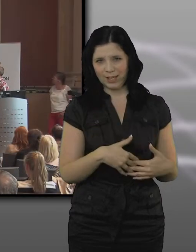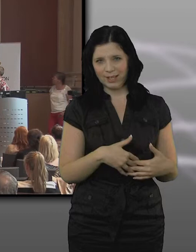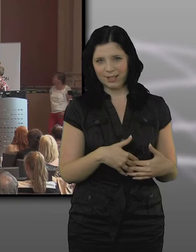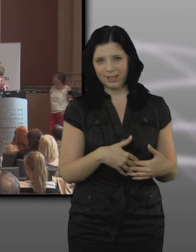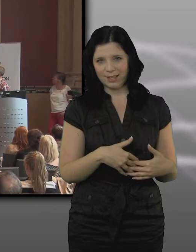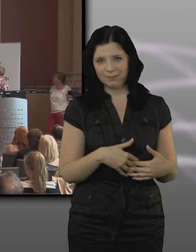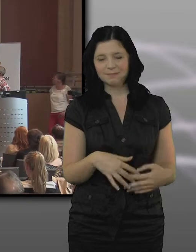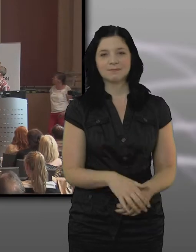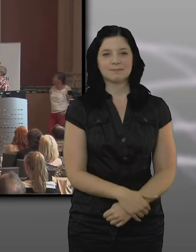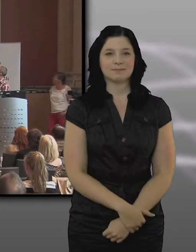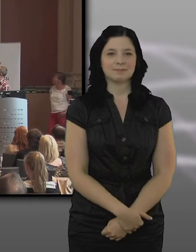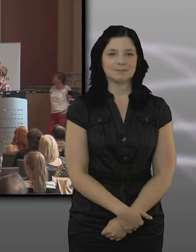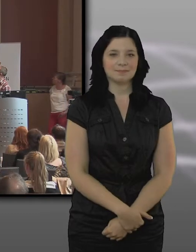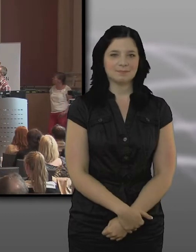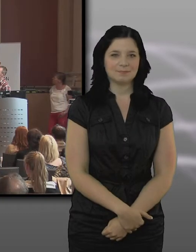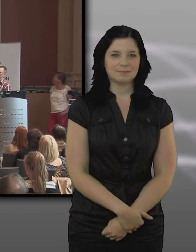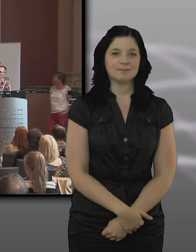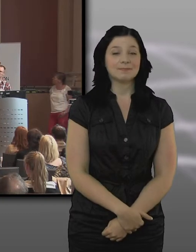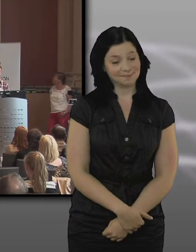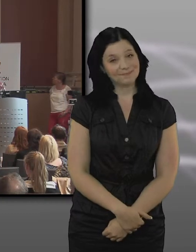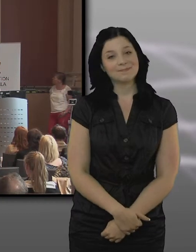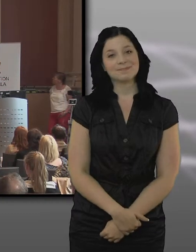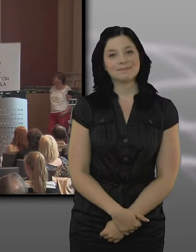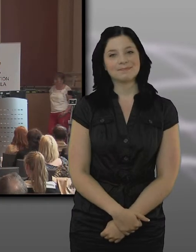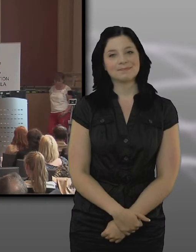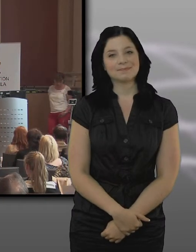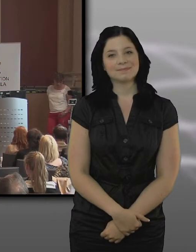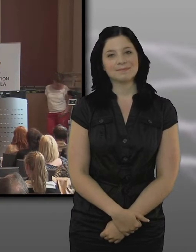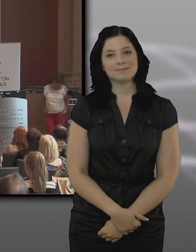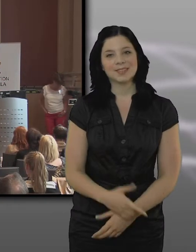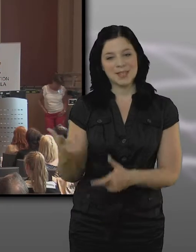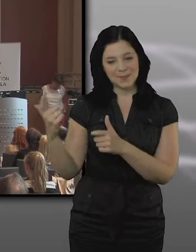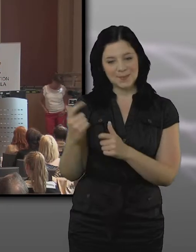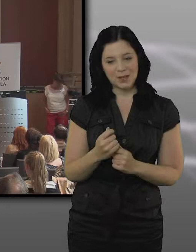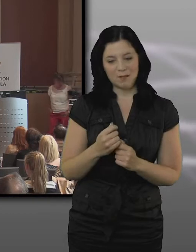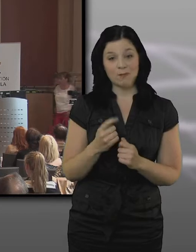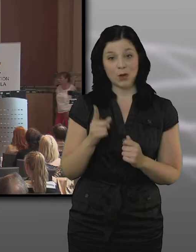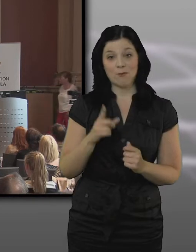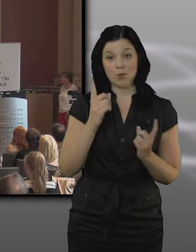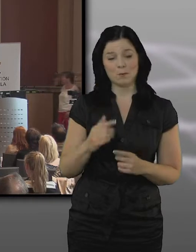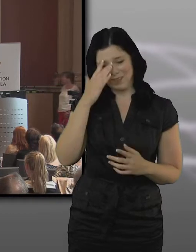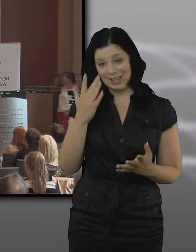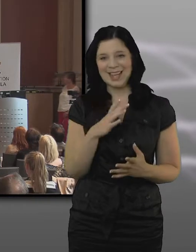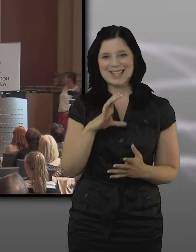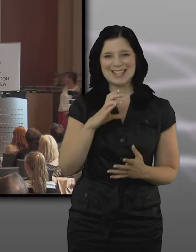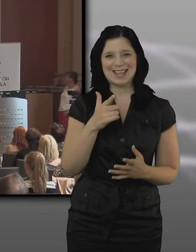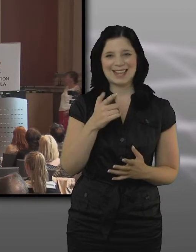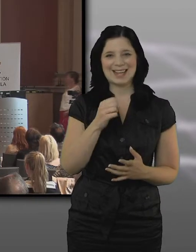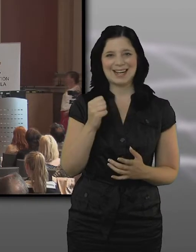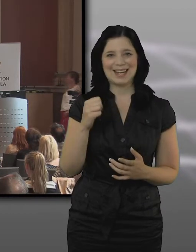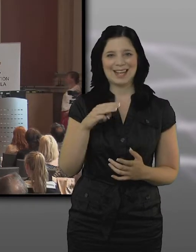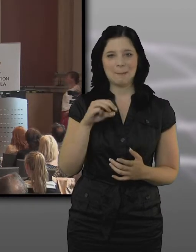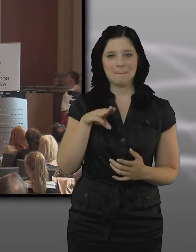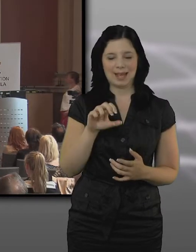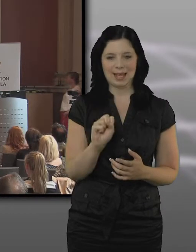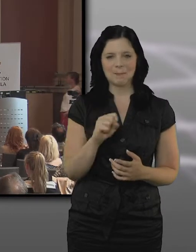Just det. Där är den i alla fall. Streaming, för de som inte vet vad det är att det laddas ner i samma ögonblick